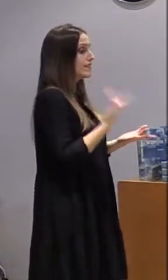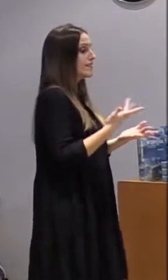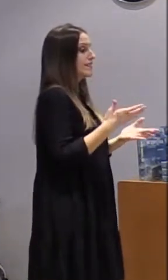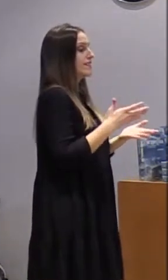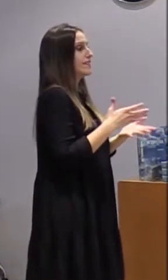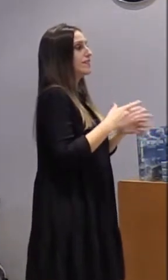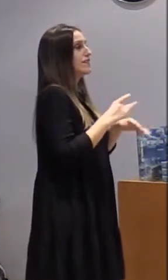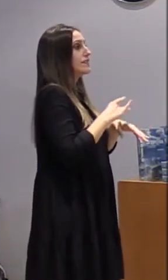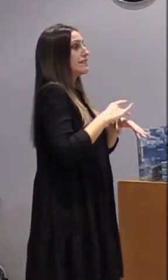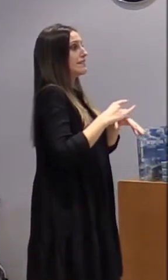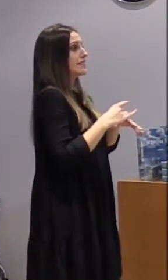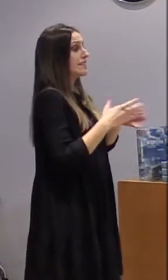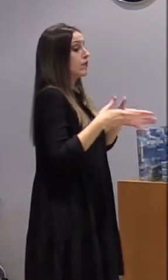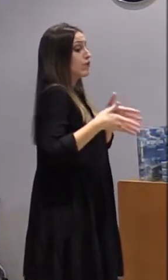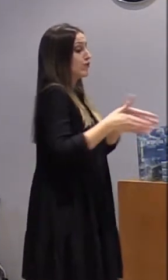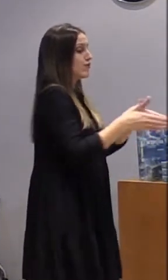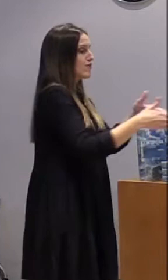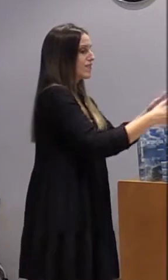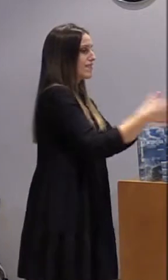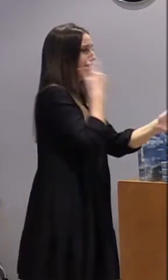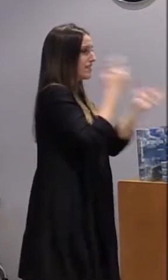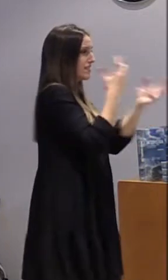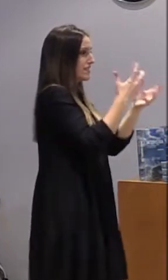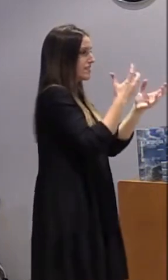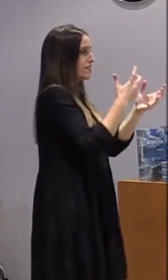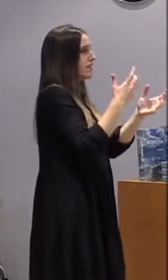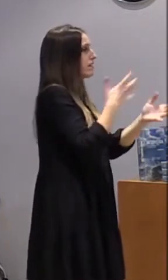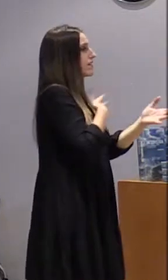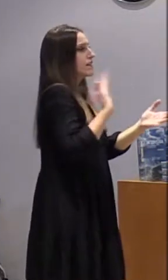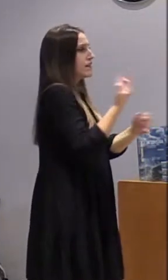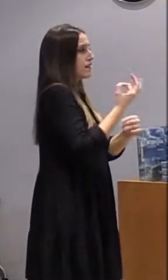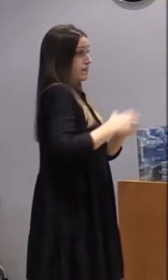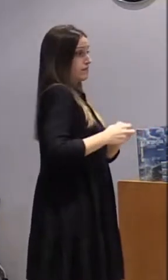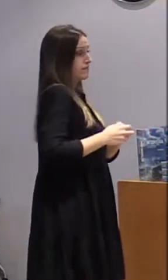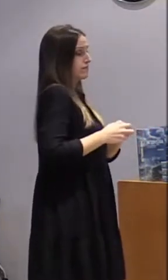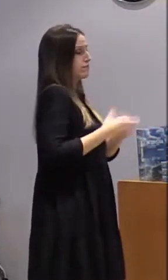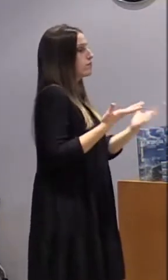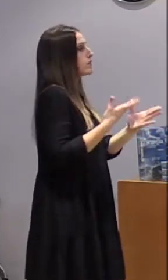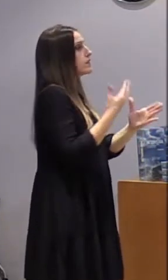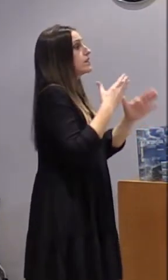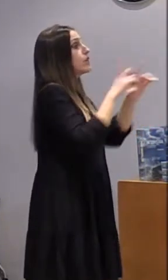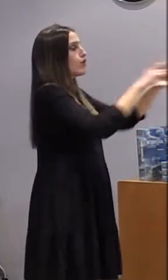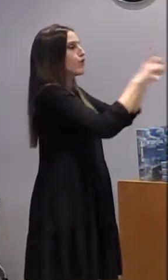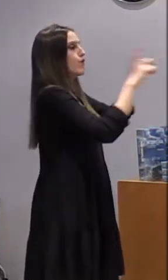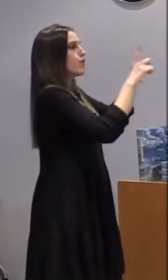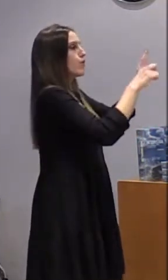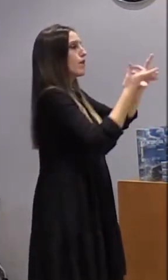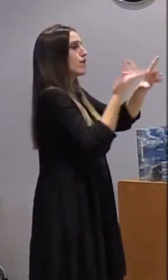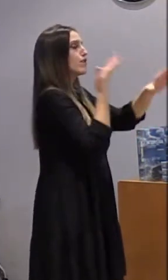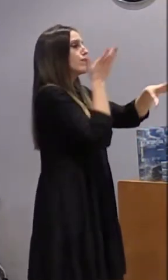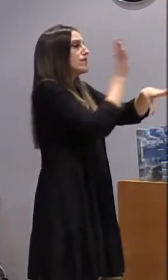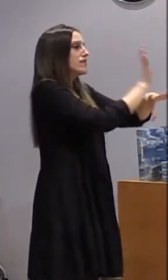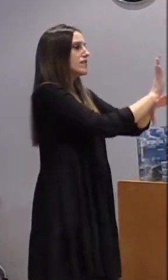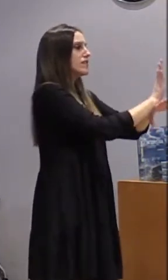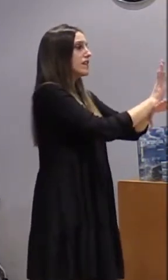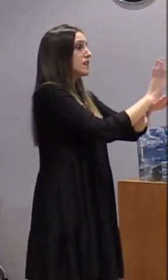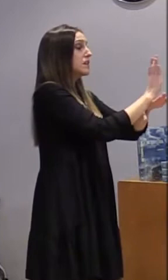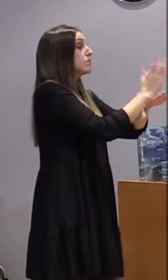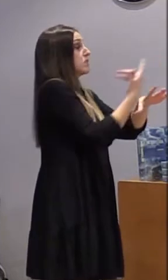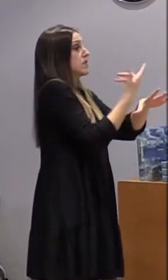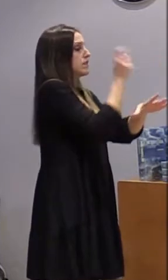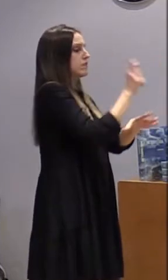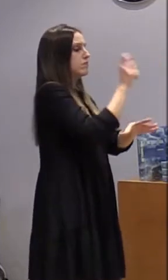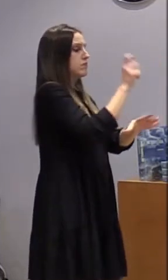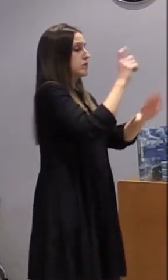artística, se empeñó en mostrar a través de su obra la posición tan pequeñita que tenemos los seres humanos ante